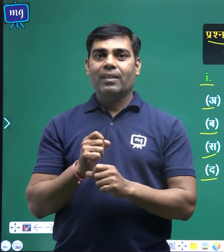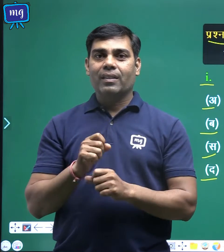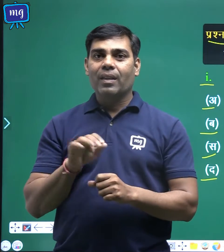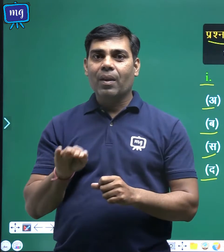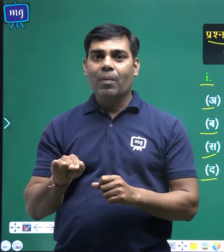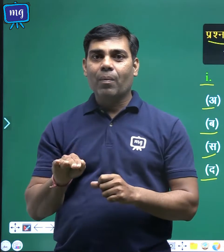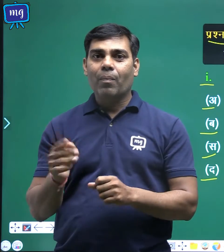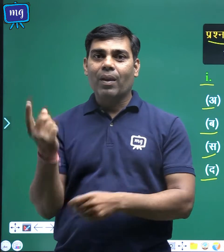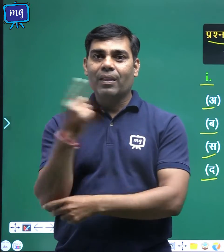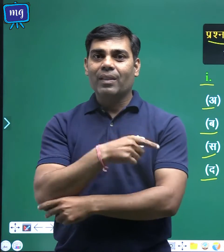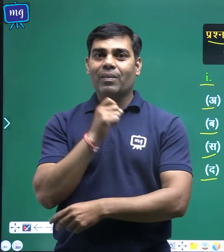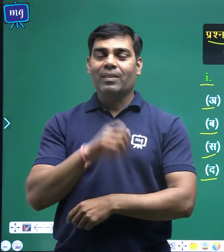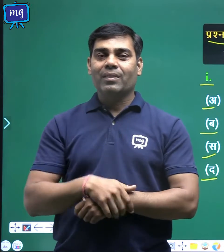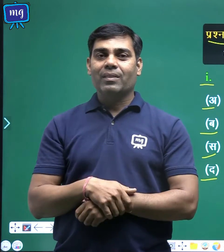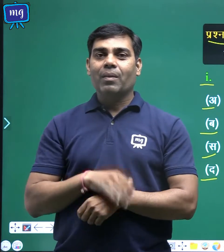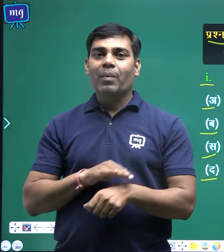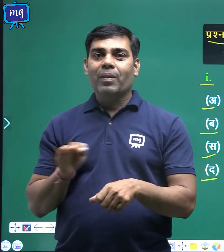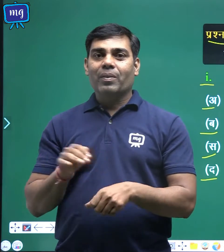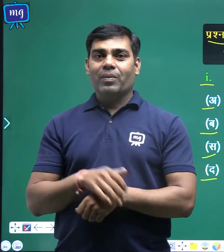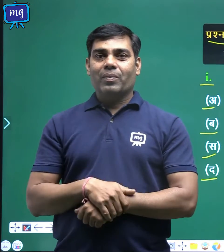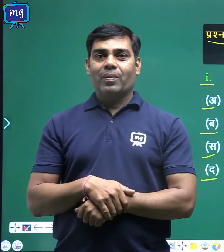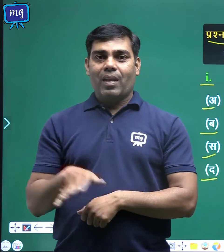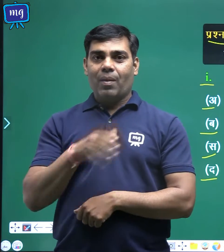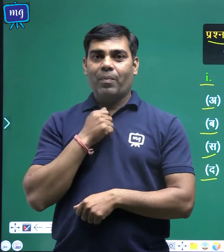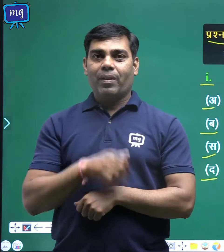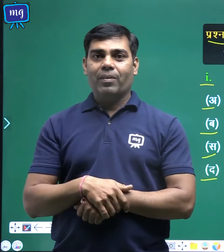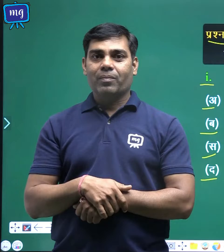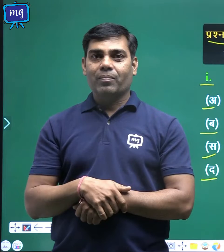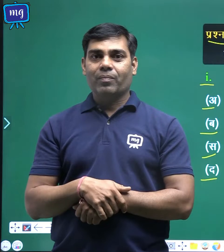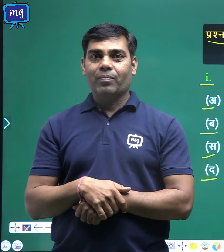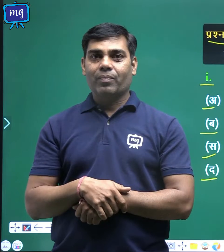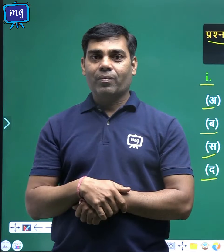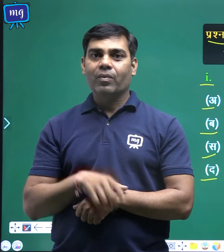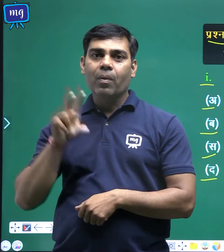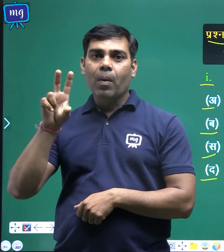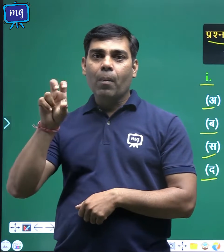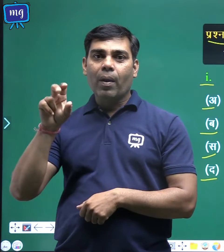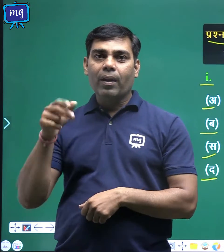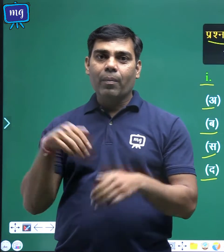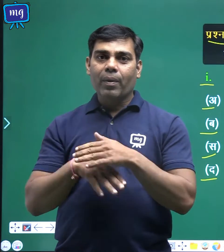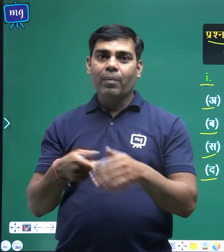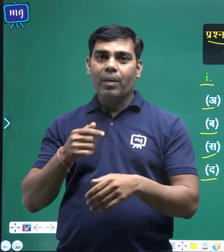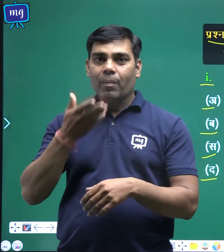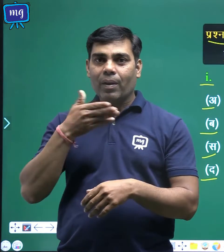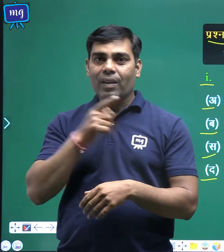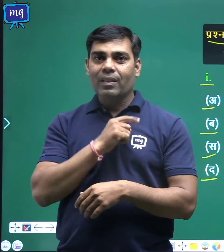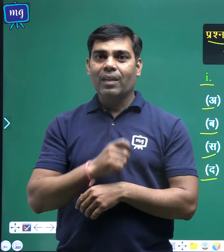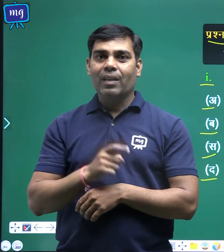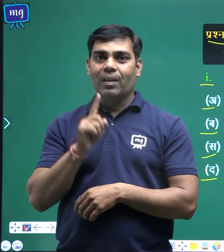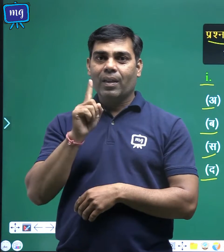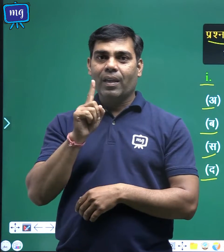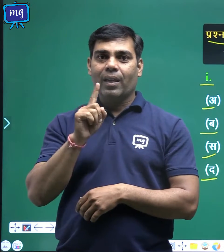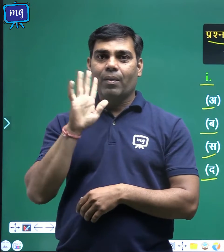बाल दिवस। प्यारे बच्चों, हमने पाठ में भी पढ़ा था कि 15